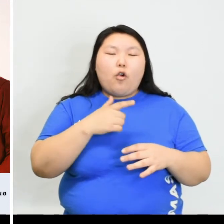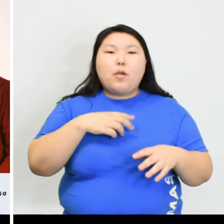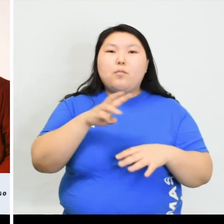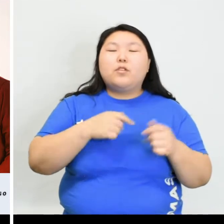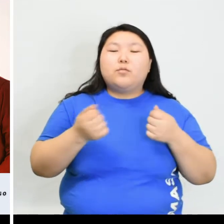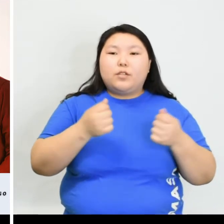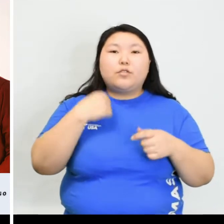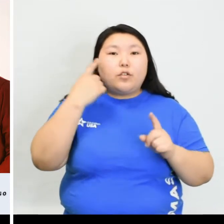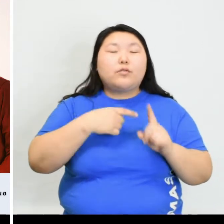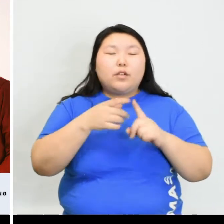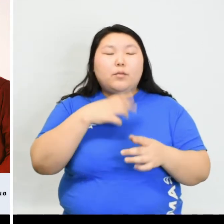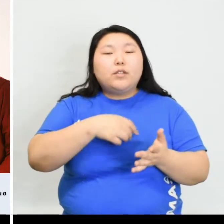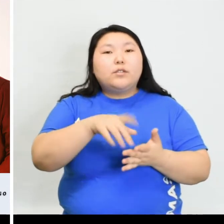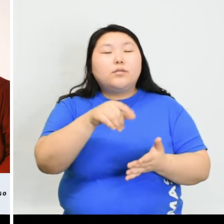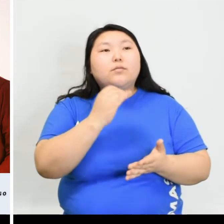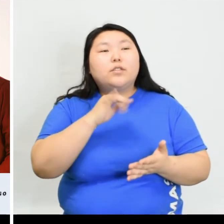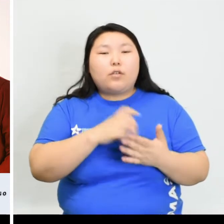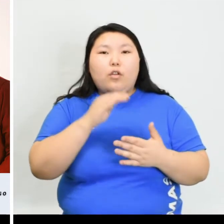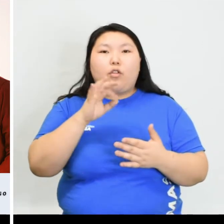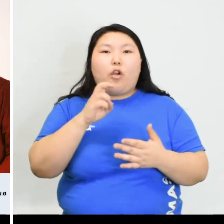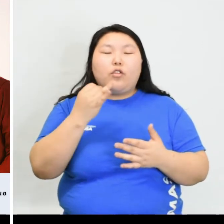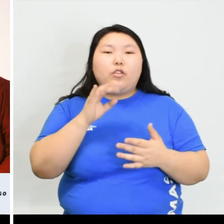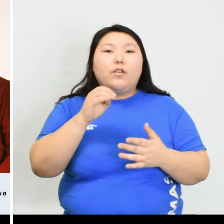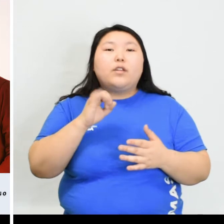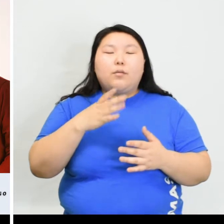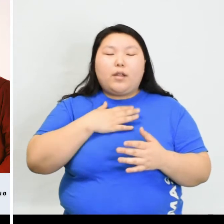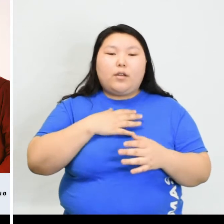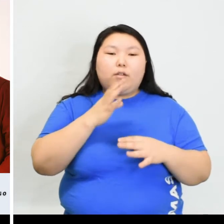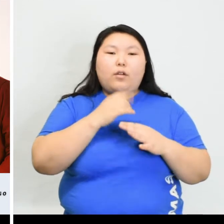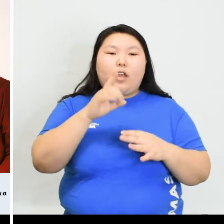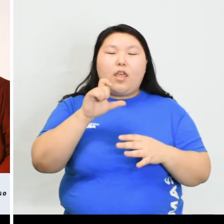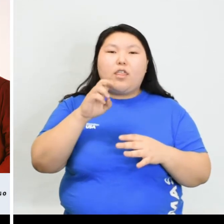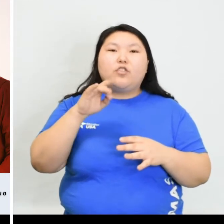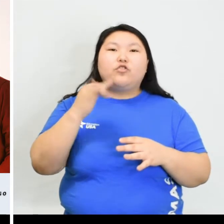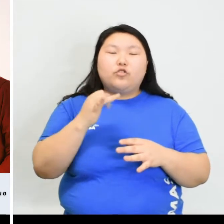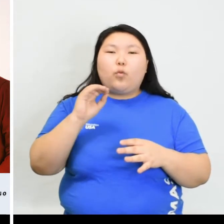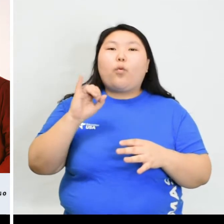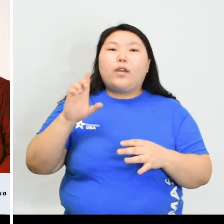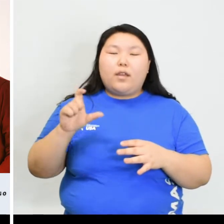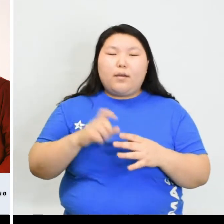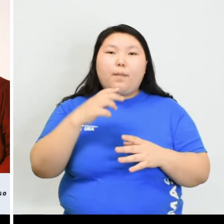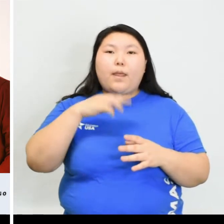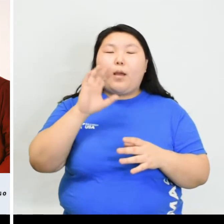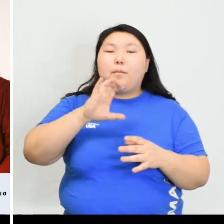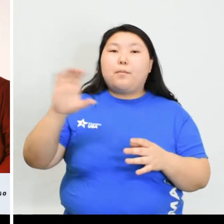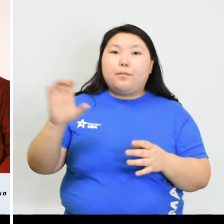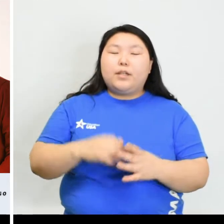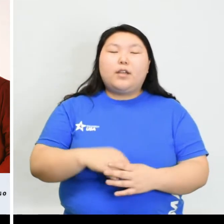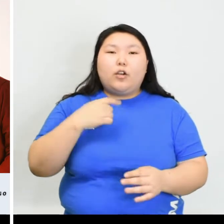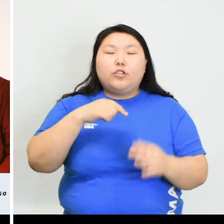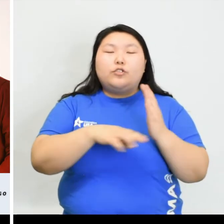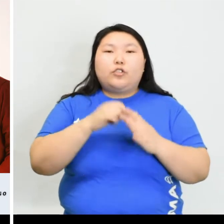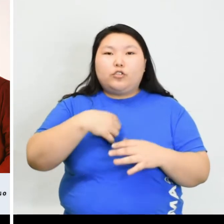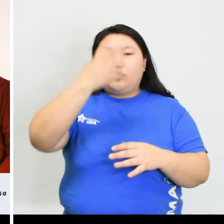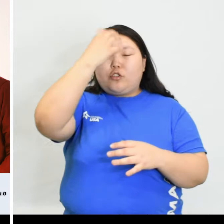зориулсан. Тэгээ тэнд явжсэн чинь Tony Fidi гэдэг манай Nano Energy UK гэдэг компани өнөөдөр манай толгой